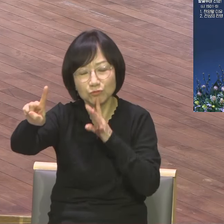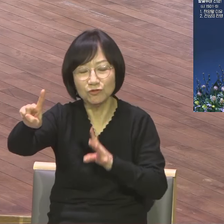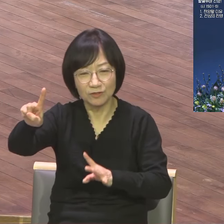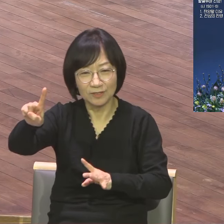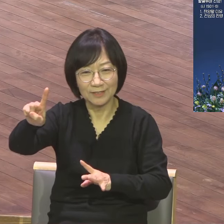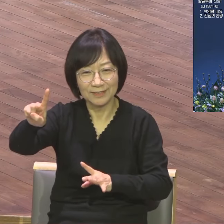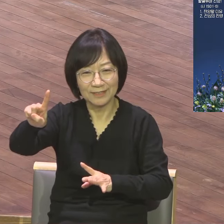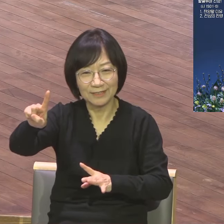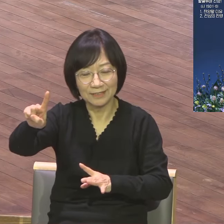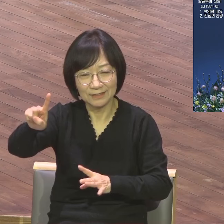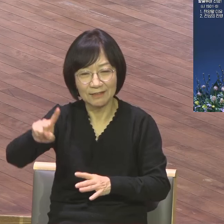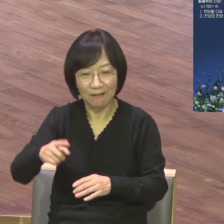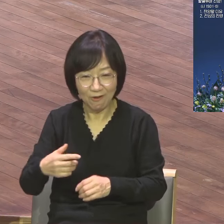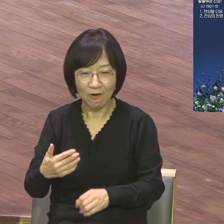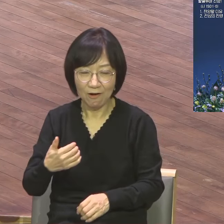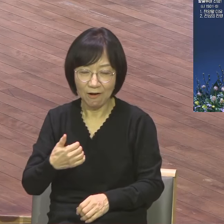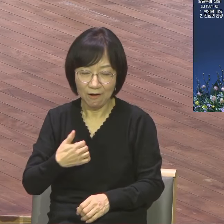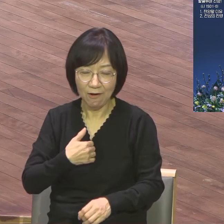이렇게 시작되었다.